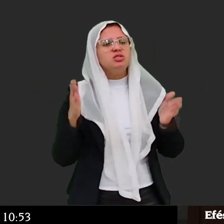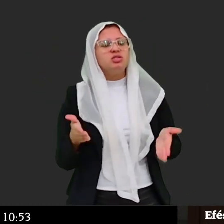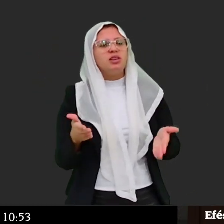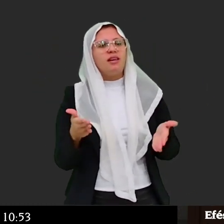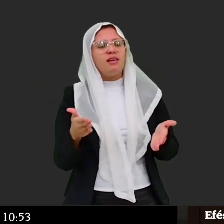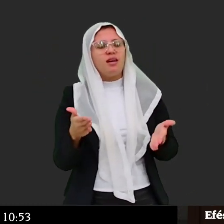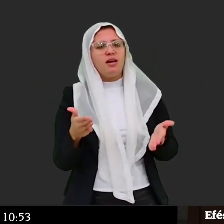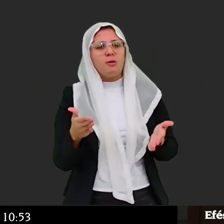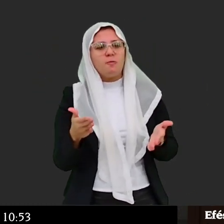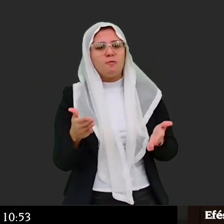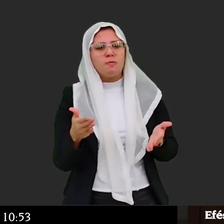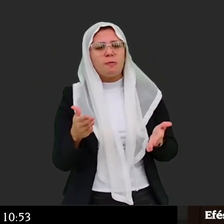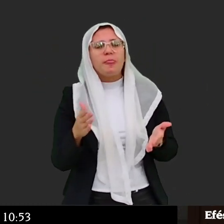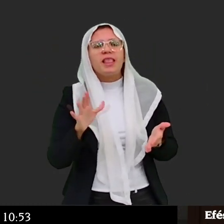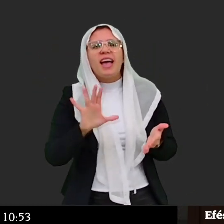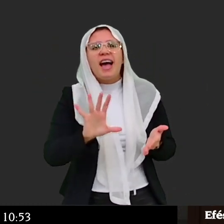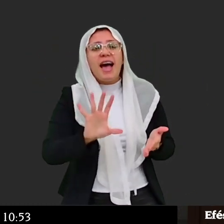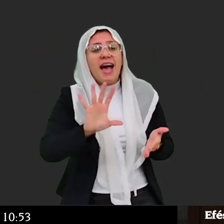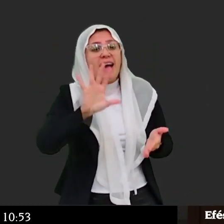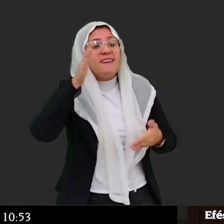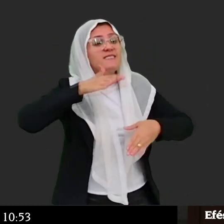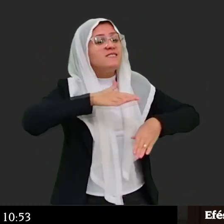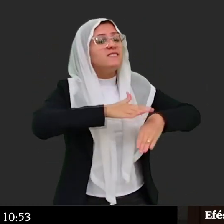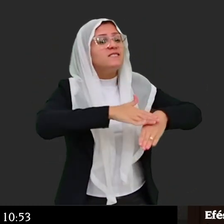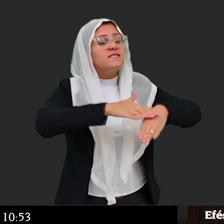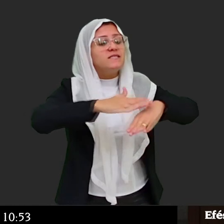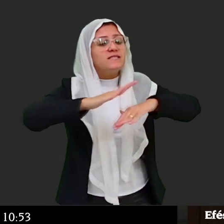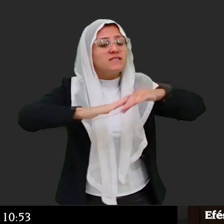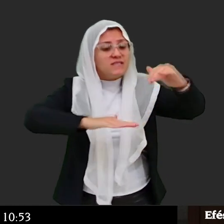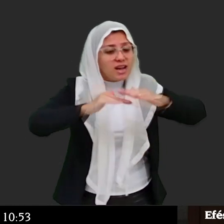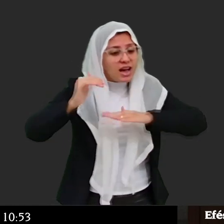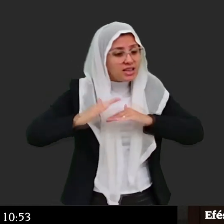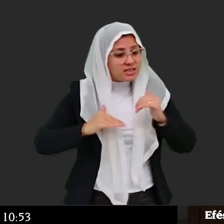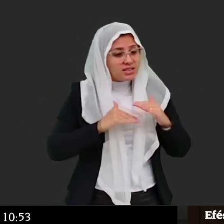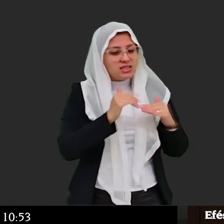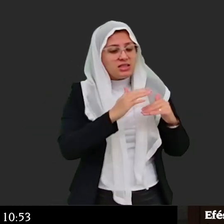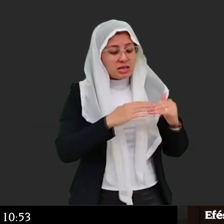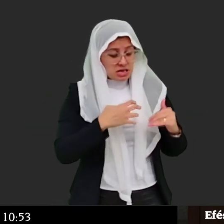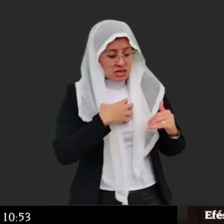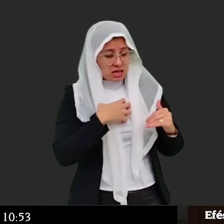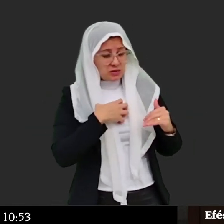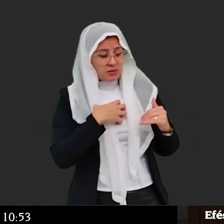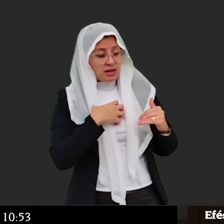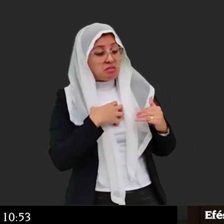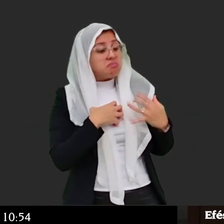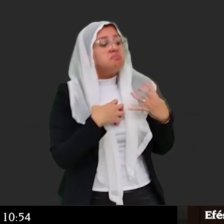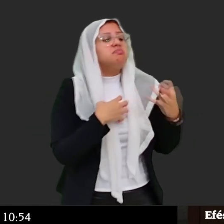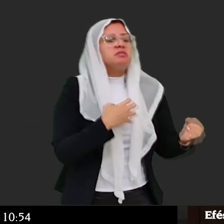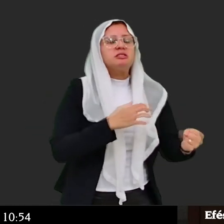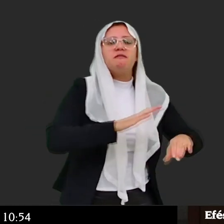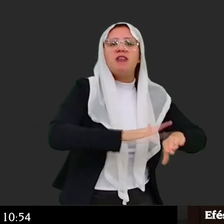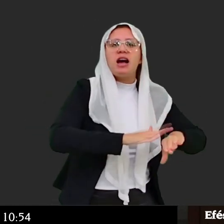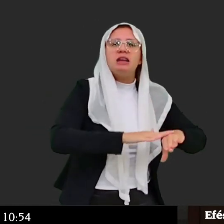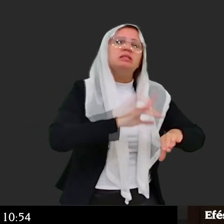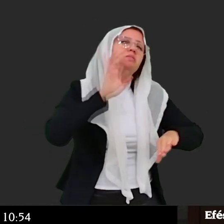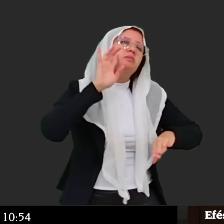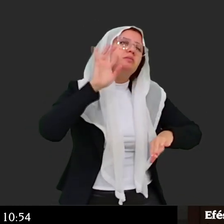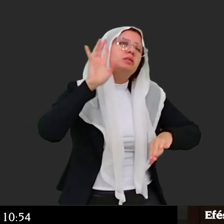a cometer tudo aquilo que vem nos seus maus sentimentos, nos seus maus